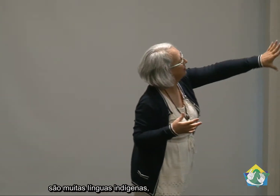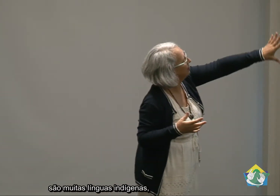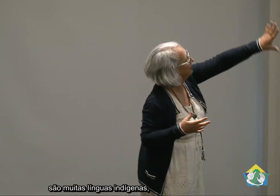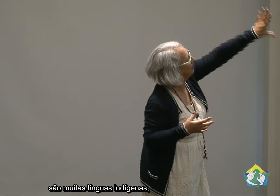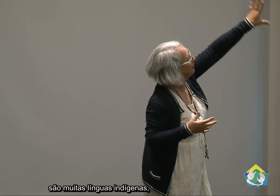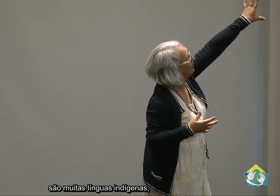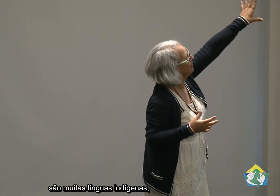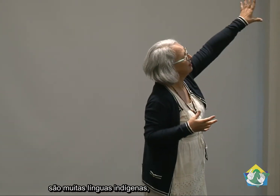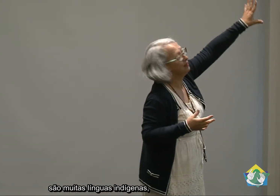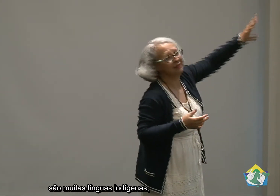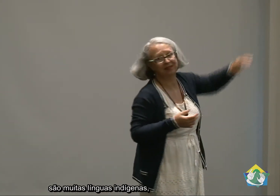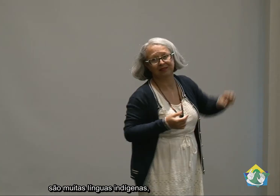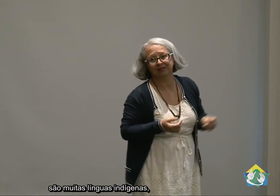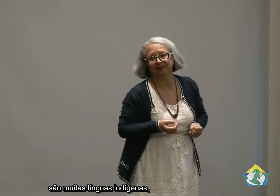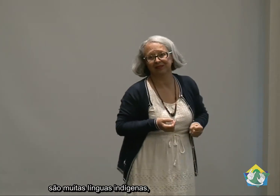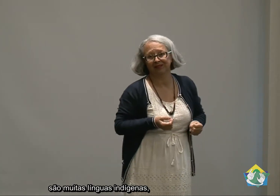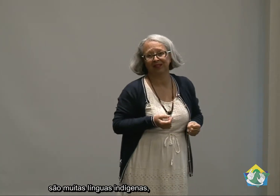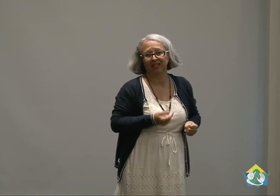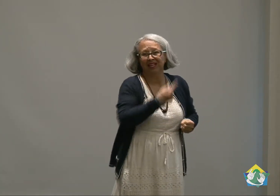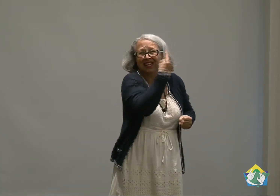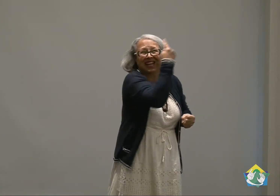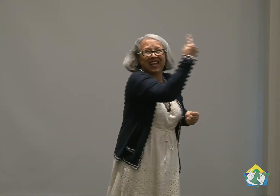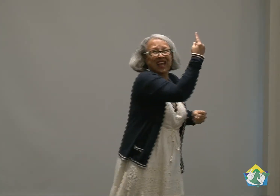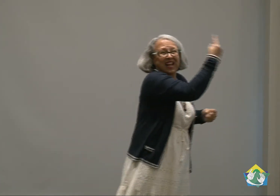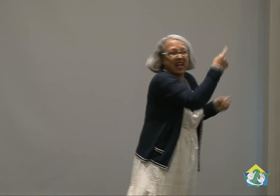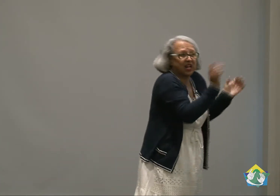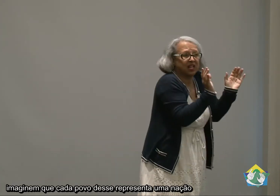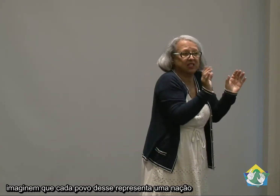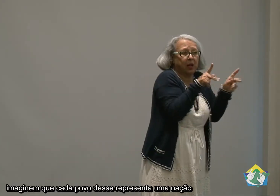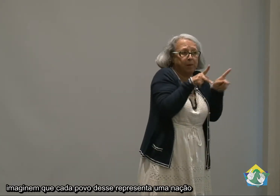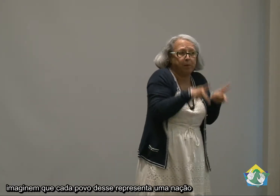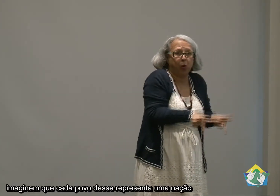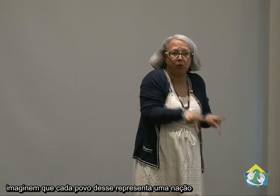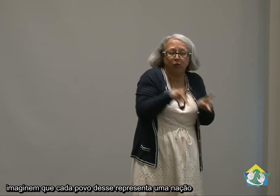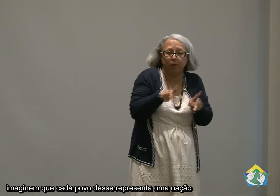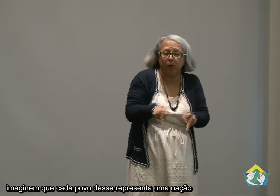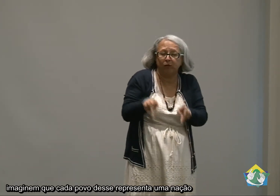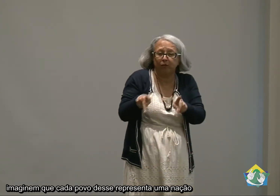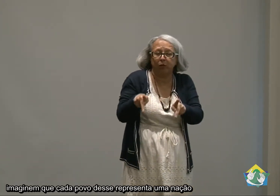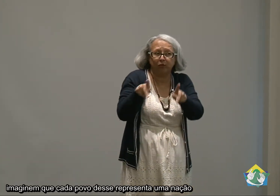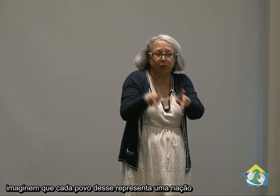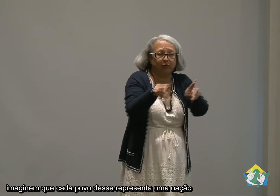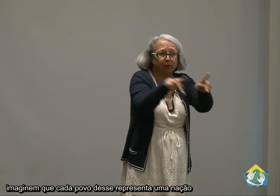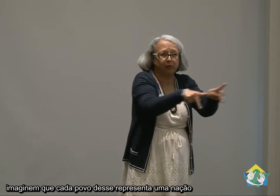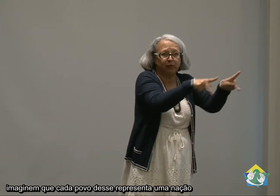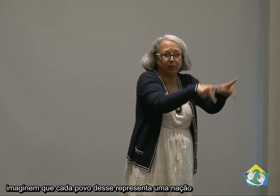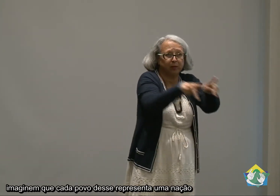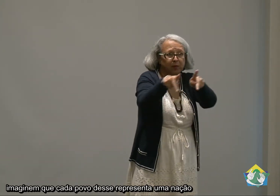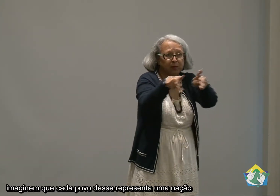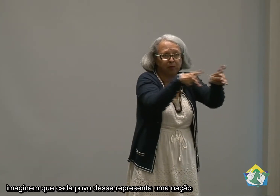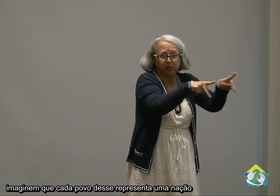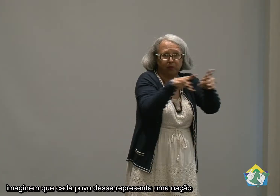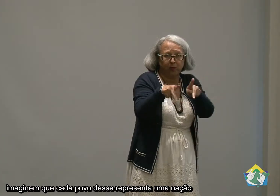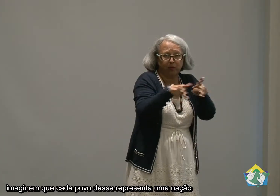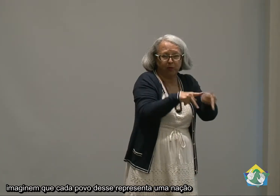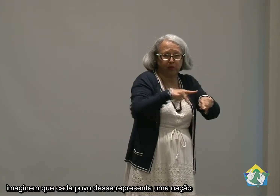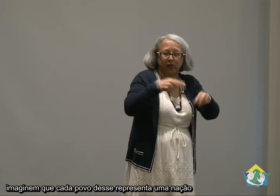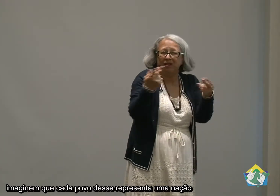São muitas línguas indígenas. E não, imagine que cada povo desse representa